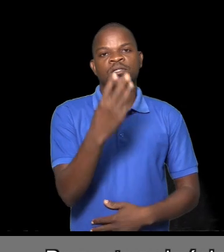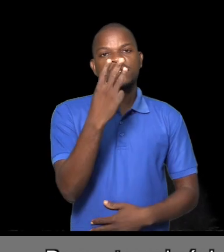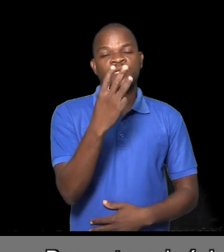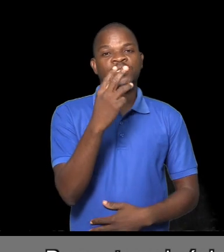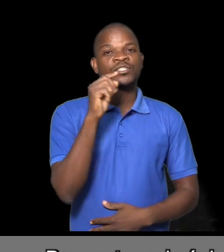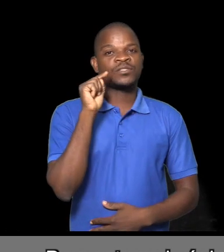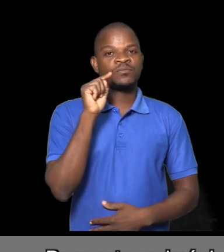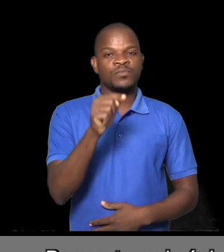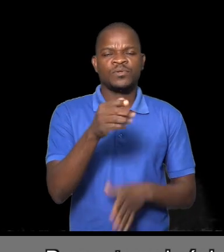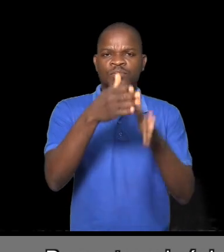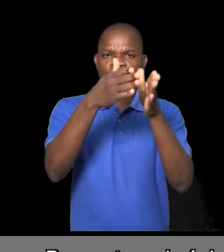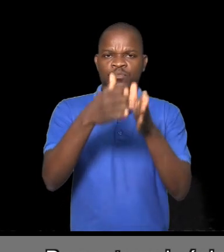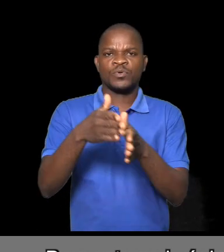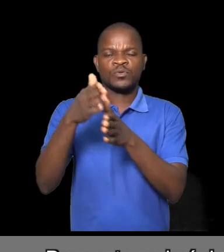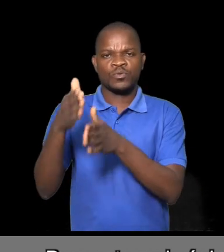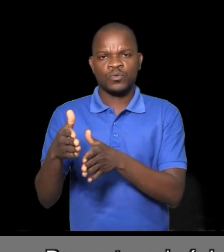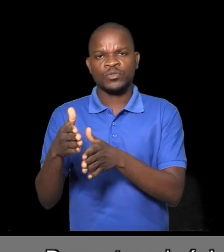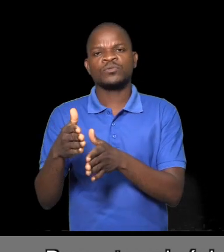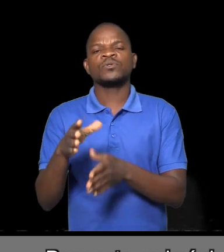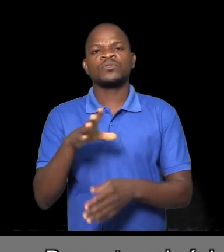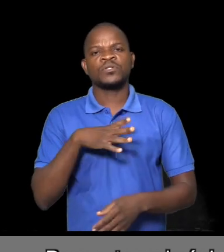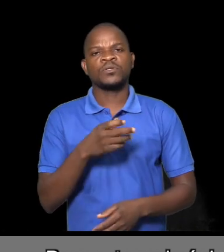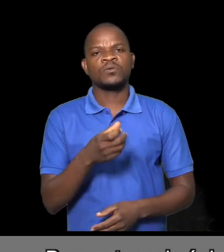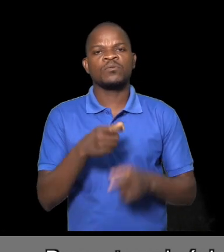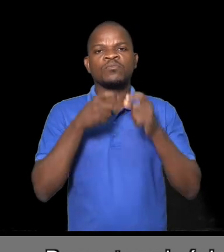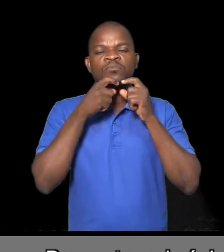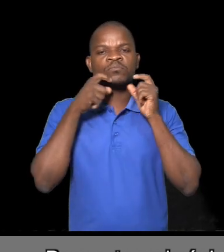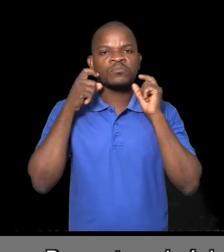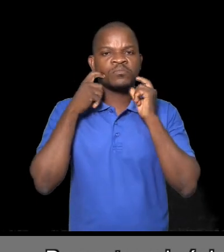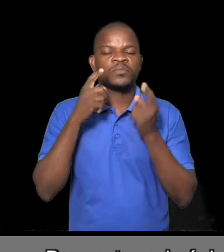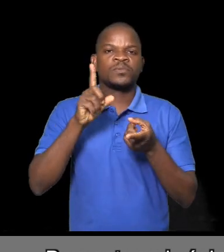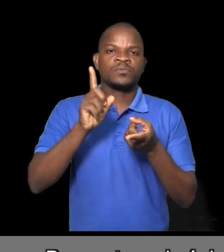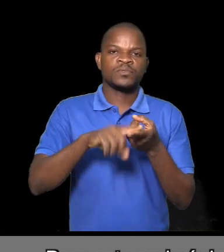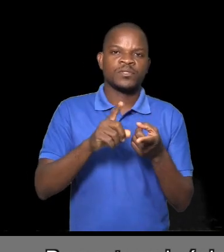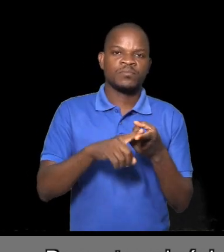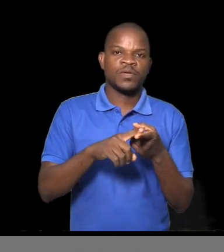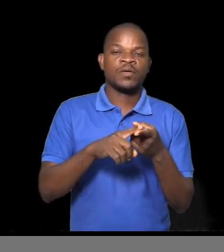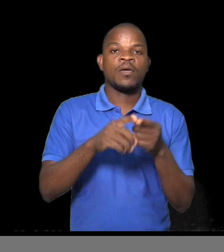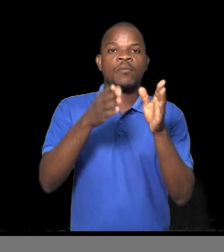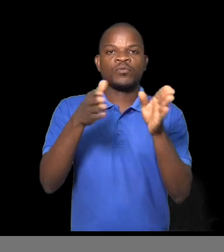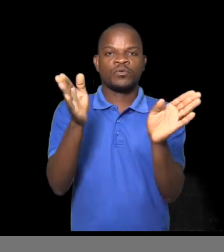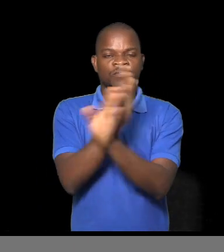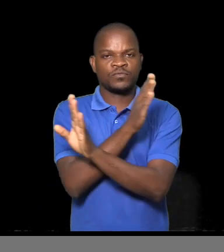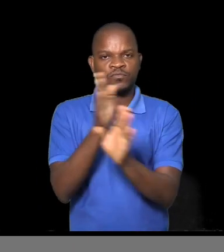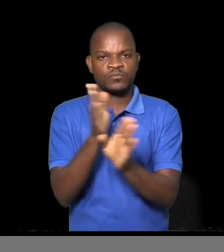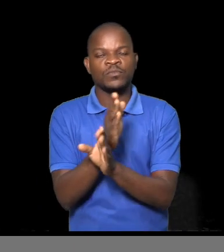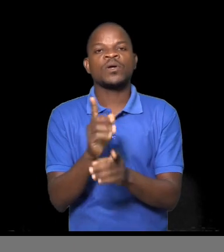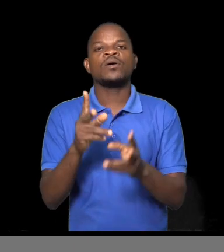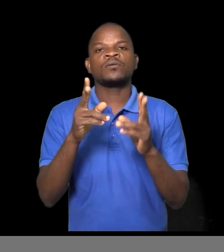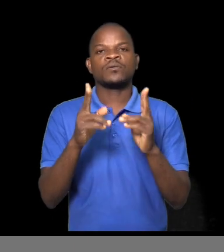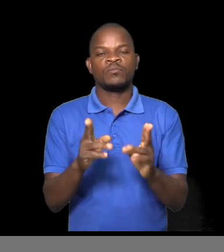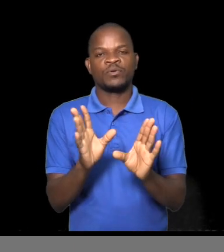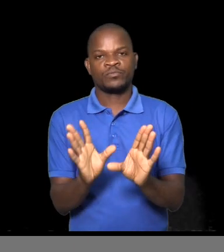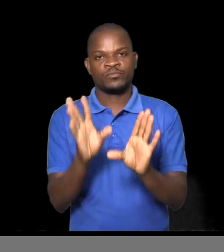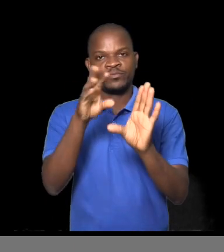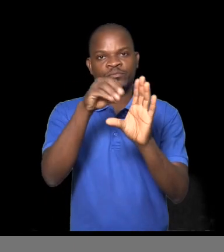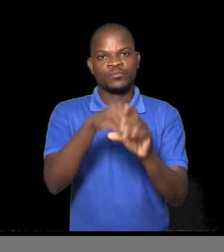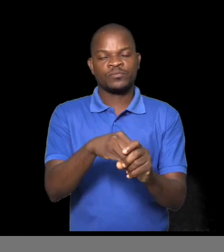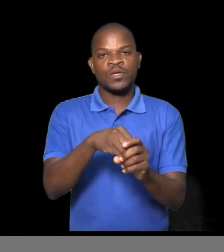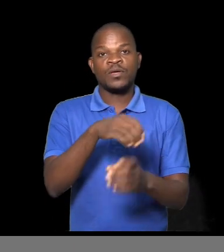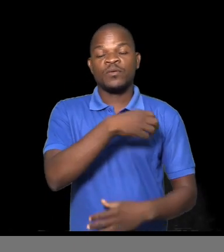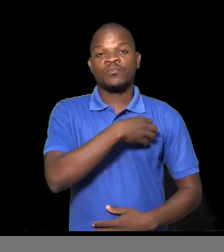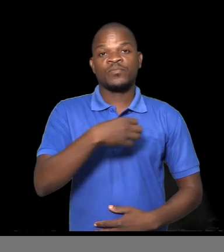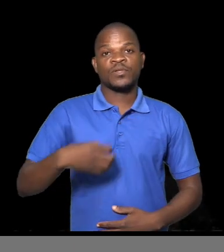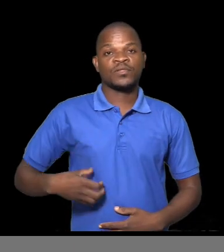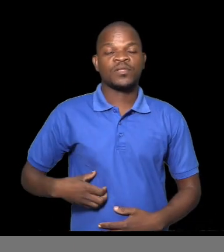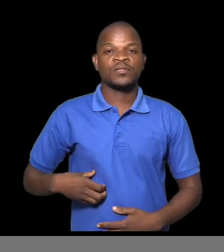entre nacionais e estrangeiros, incluindo o chefe de Estado, Marcelo Ribeiro de Sousa, presidente